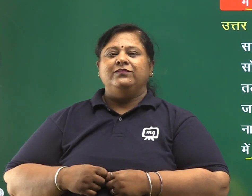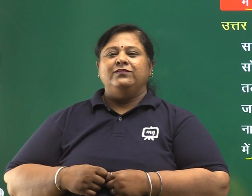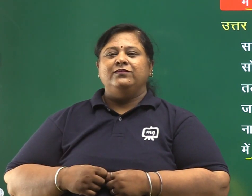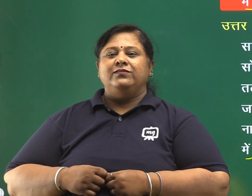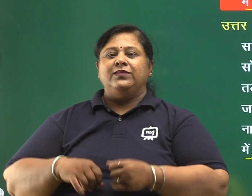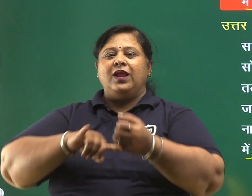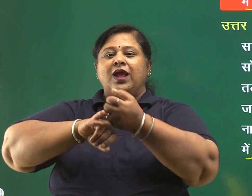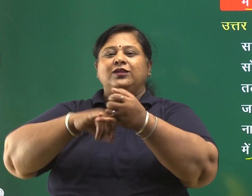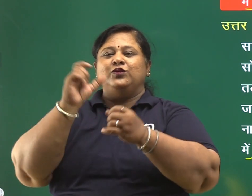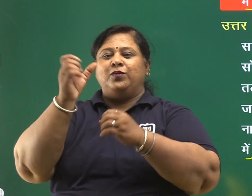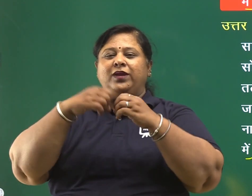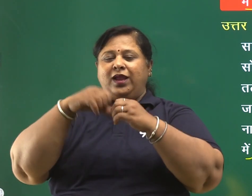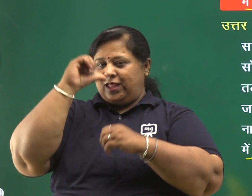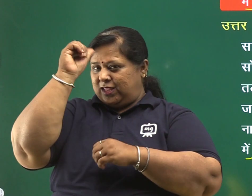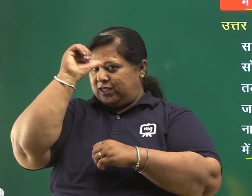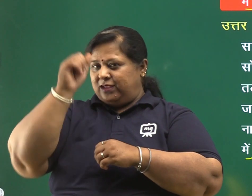विषय हिंदी